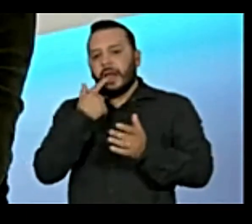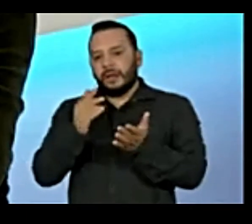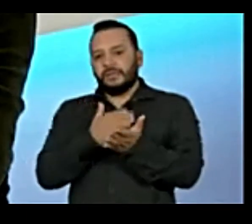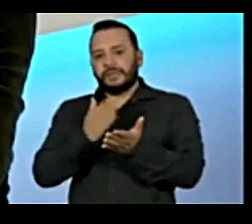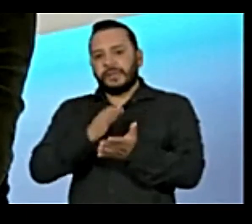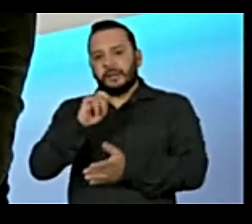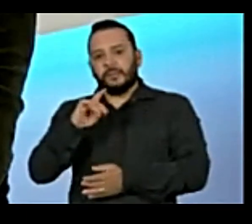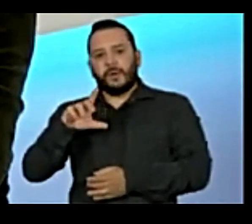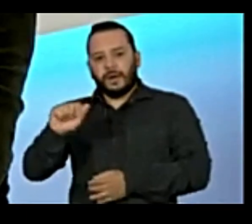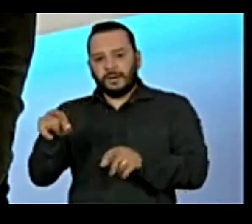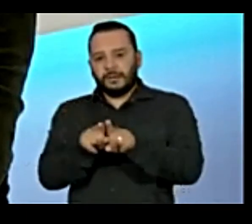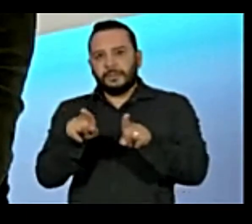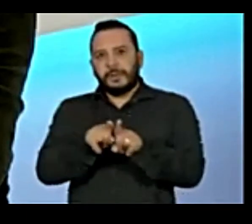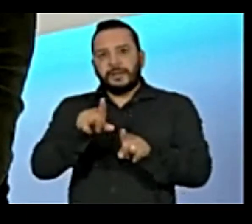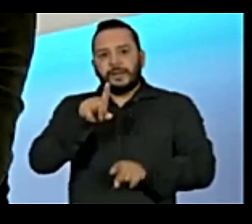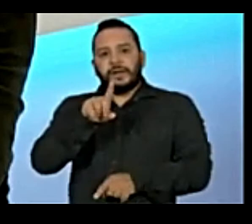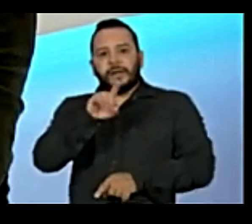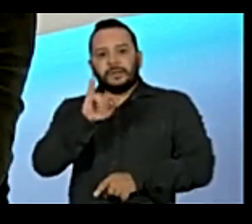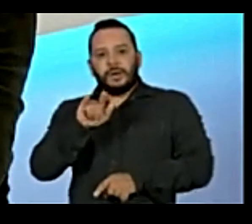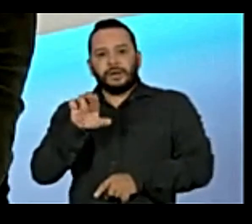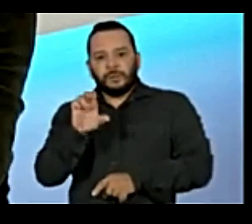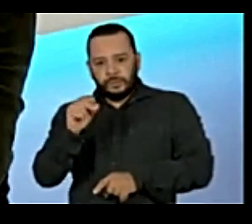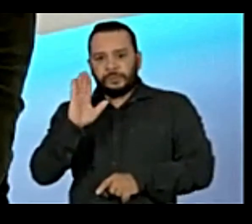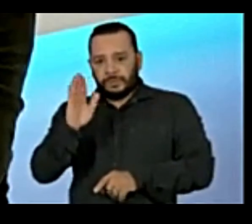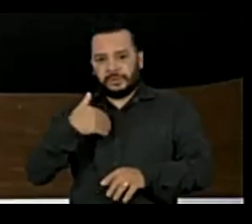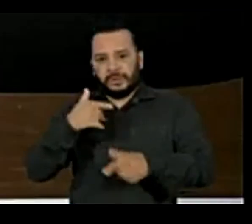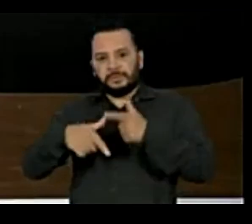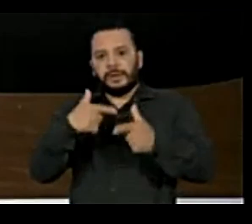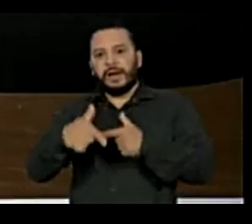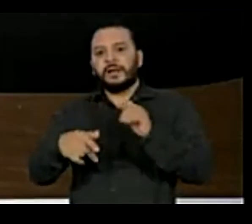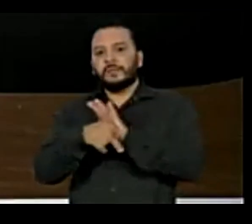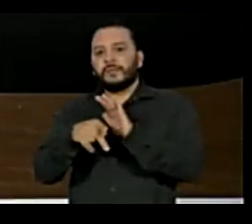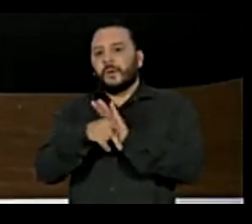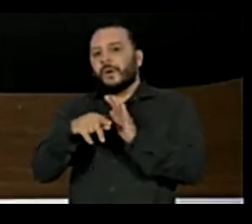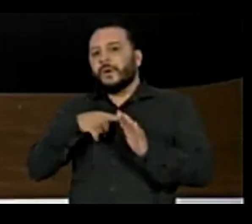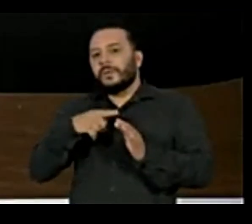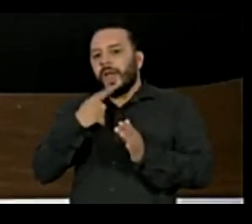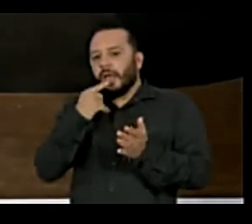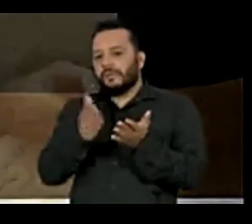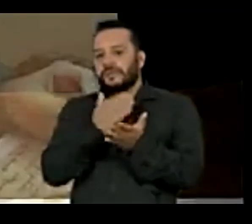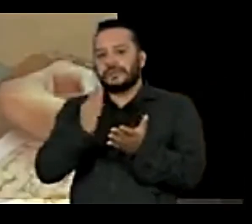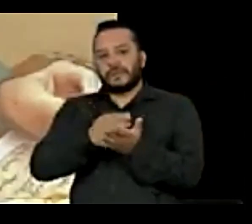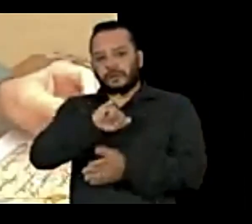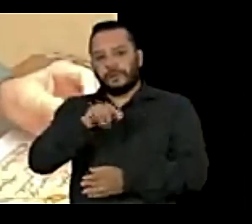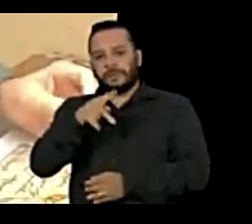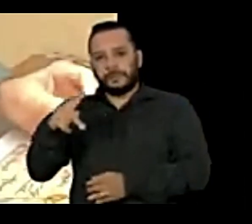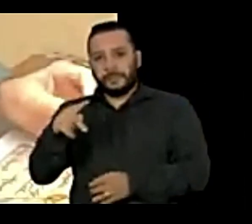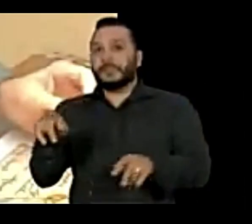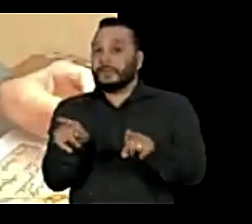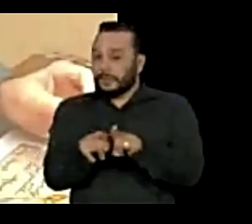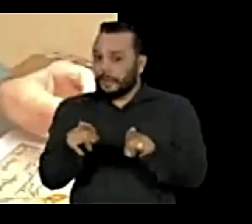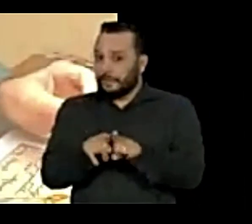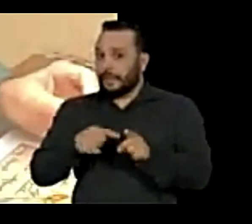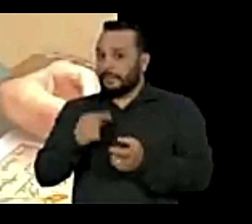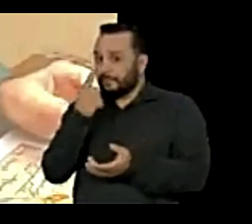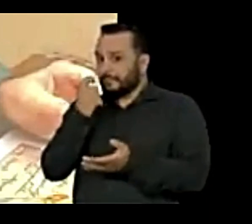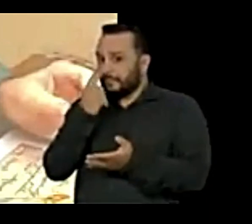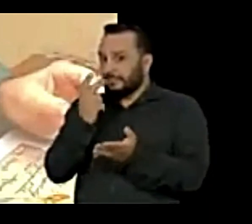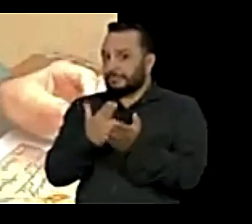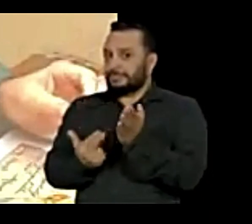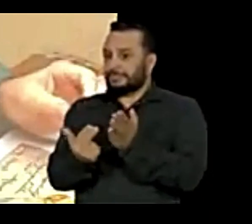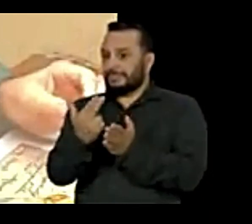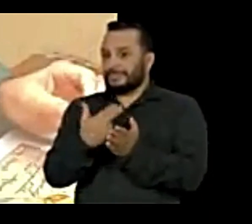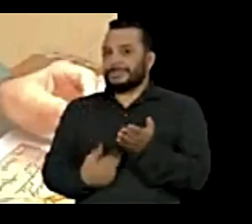Piccoli, apresentador da revista Morning Show da Jovem Pan. Contamos ainda com o nosso influenciador analógico, Paulo